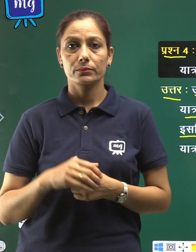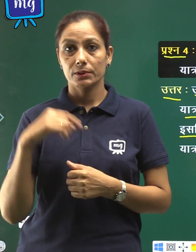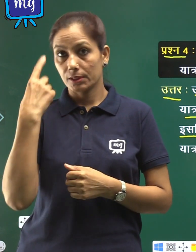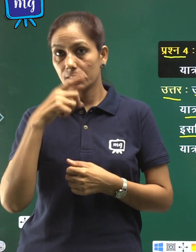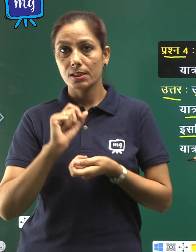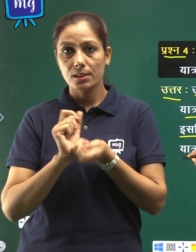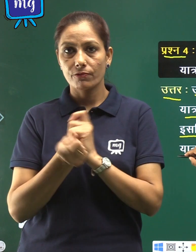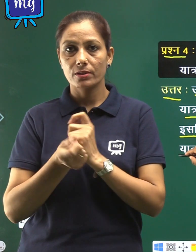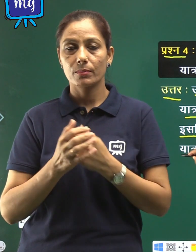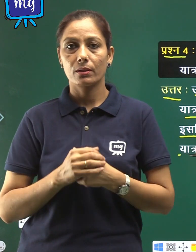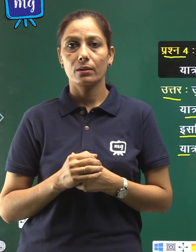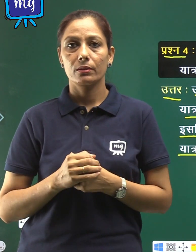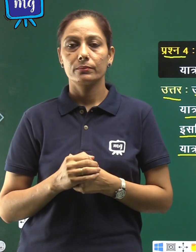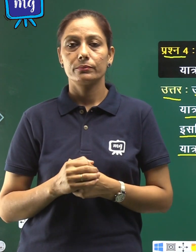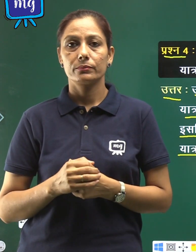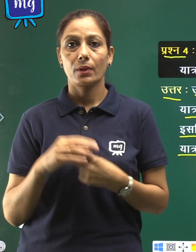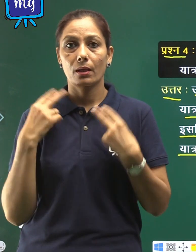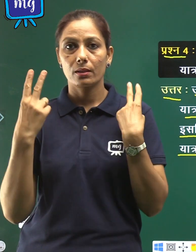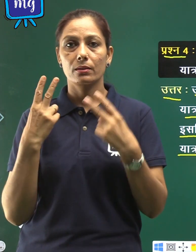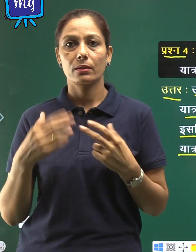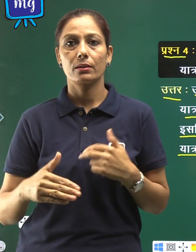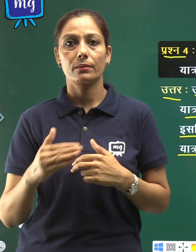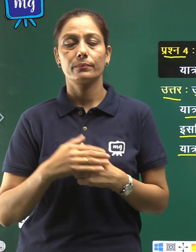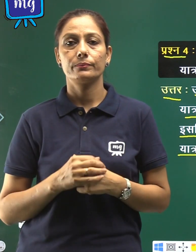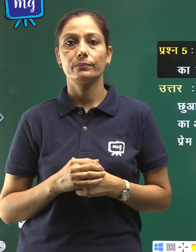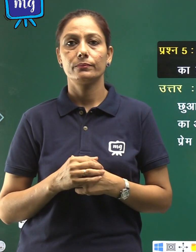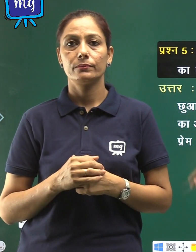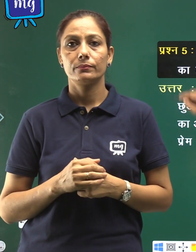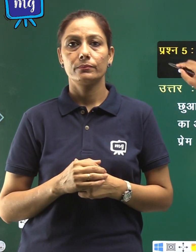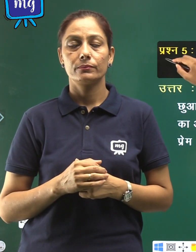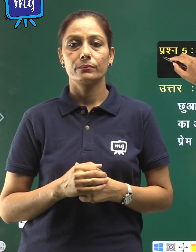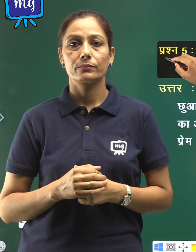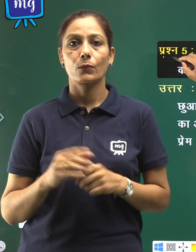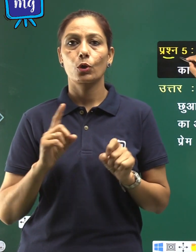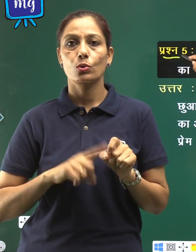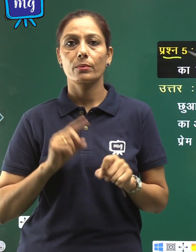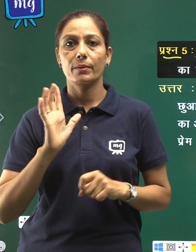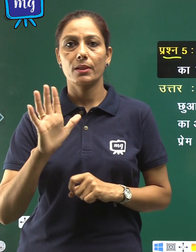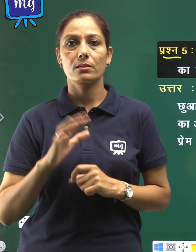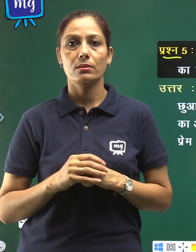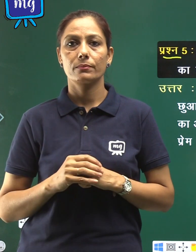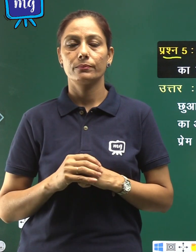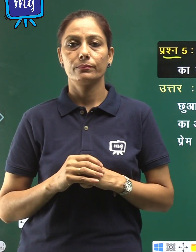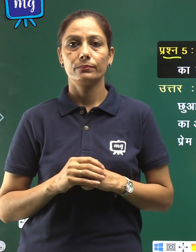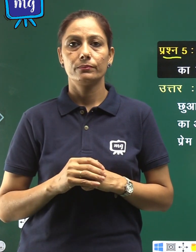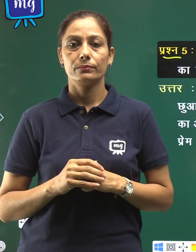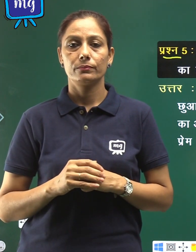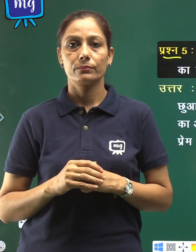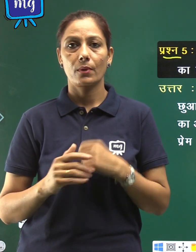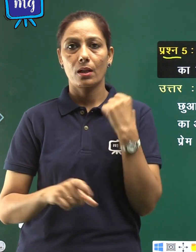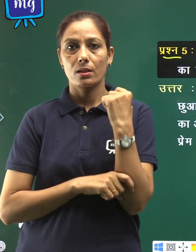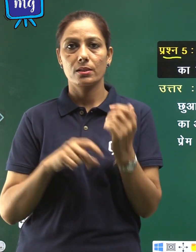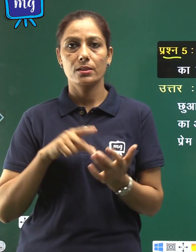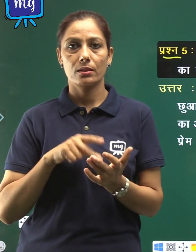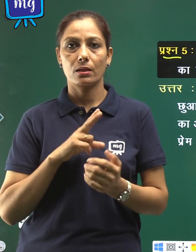हुए दो कि यात्रा की थी यह प्रश्न 5 कि तिब्बत